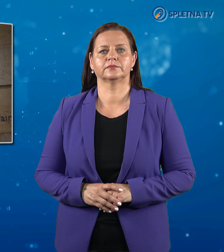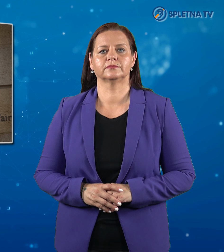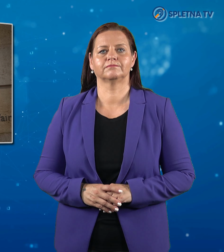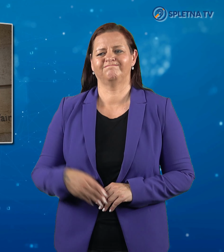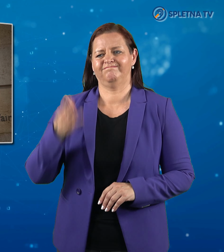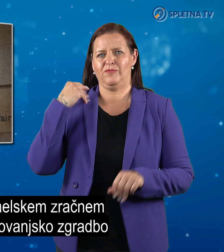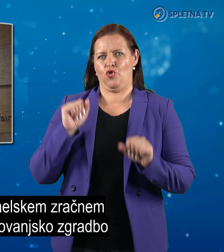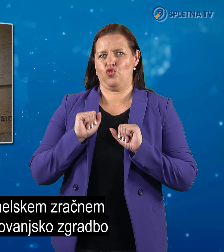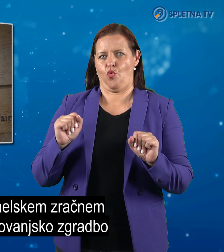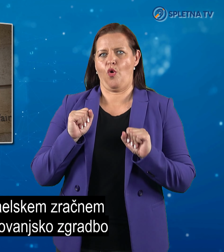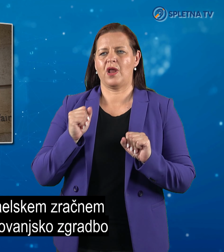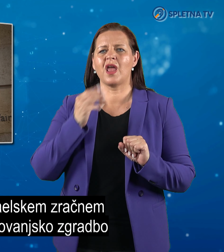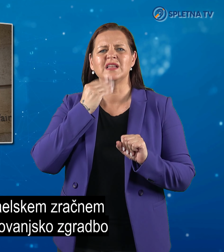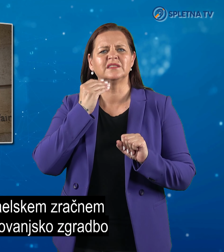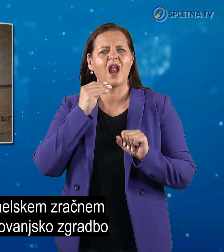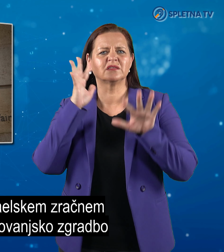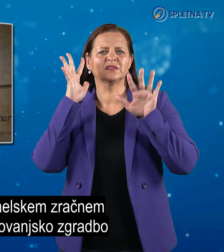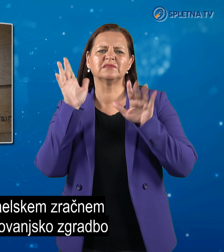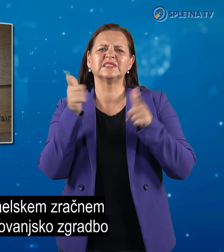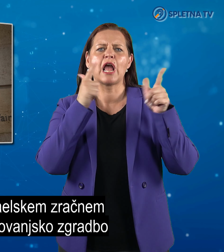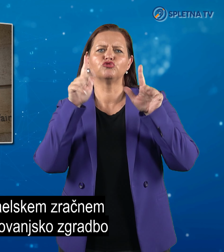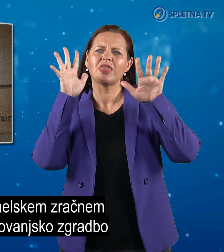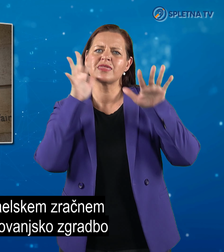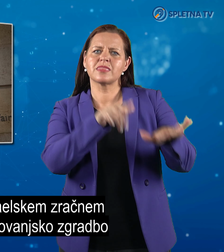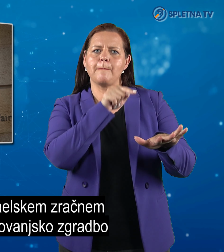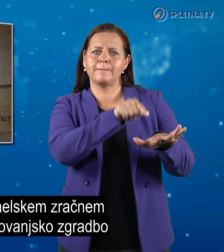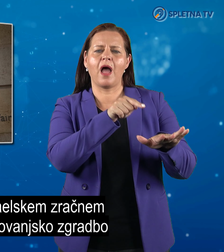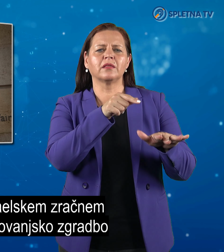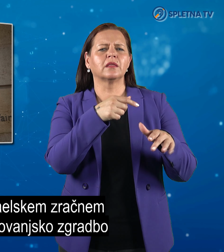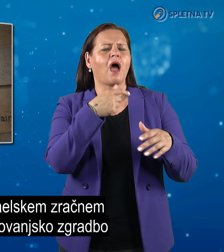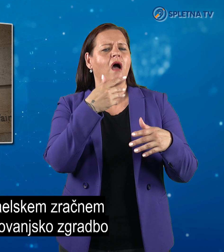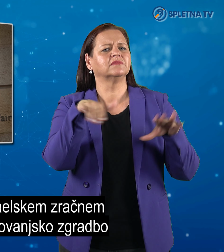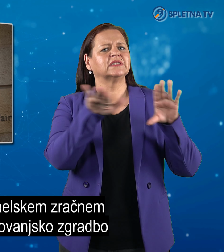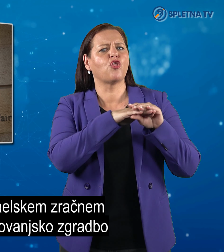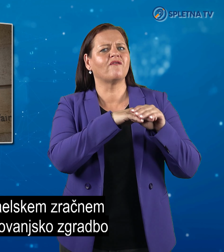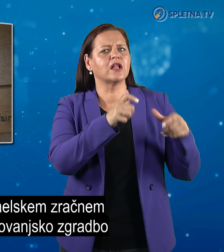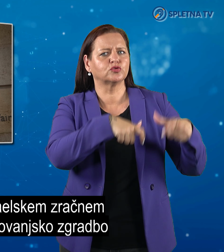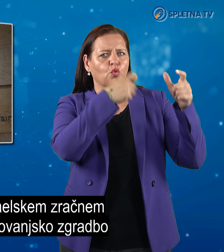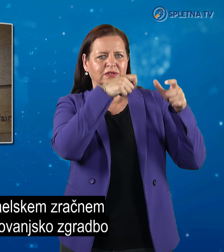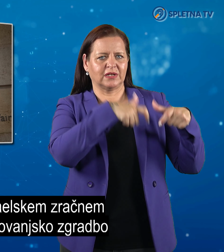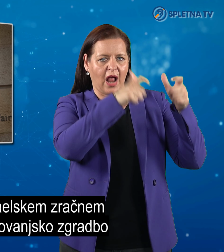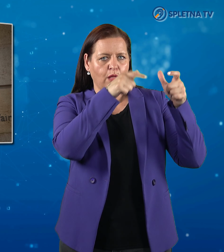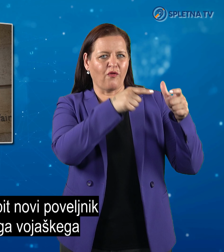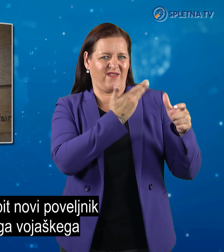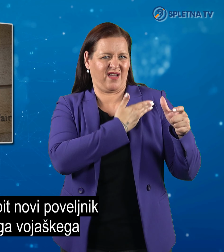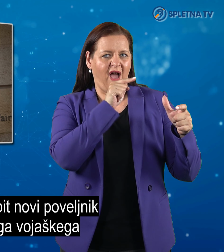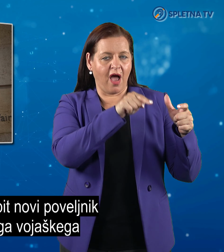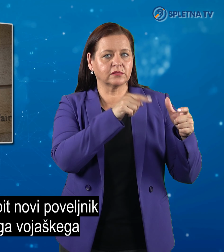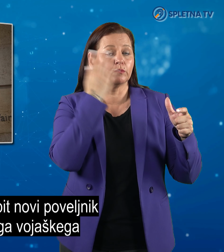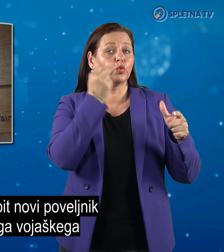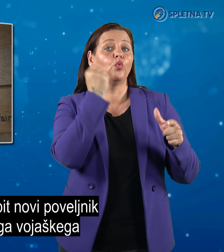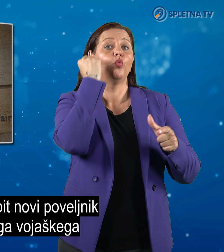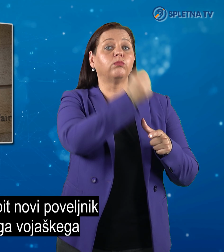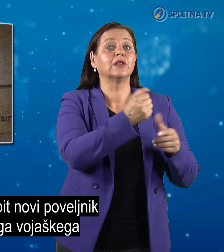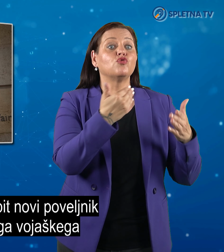V torkovem izraelskem zračnem napadu na stanovanjsko zgradbo v Gazi je bil ubit novi poveljnik Hamasovega